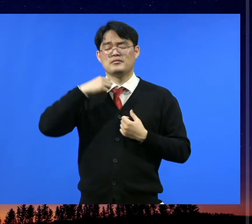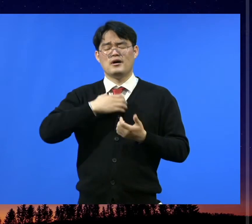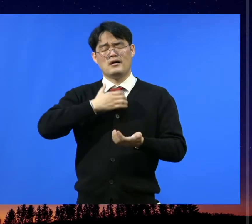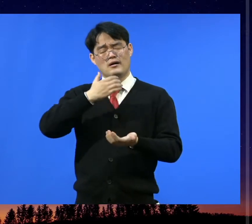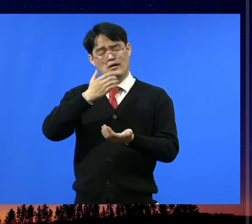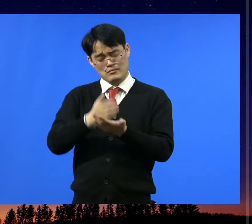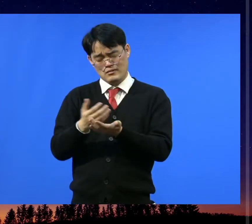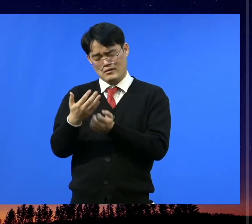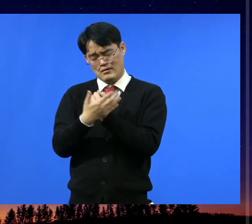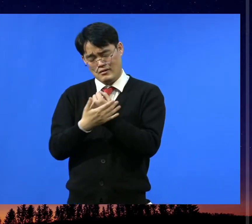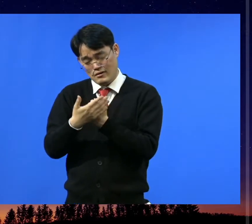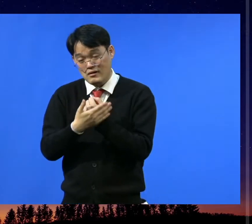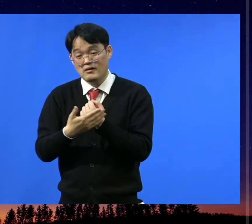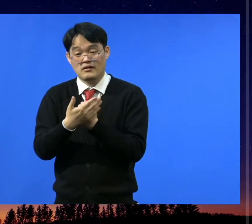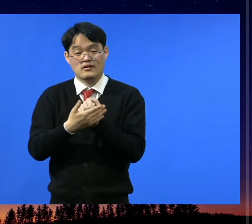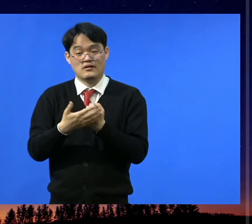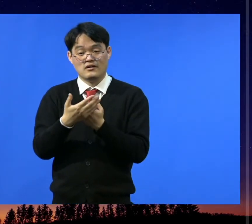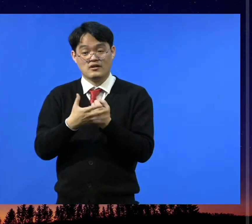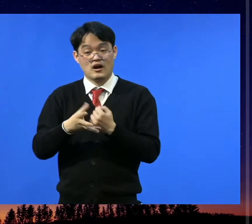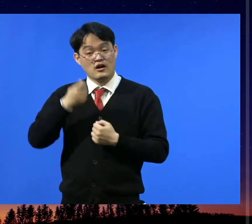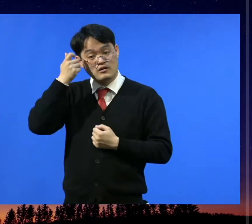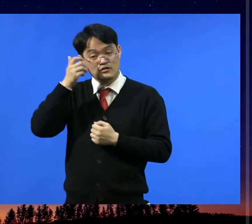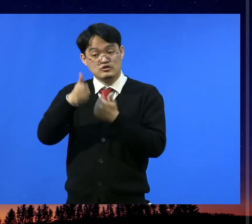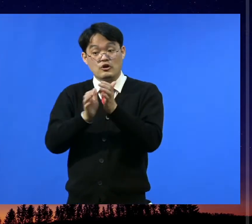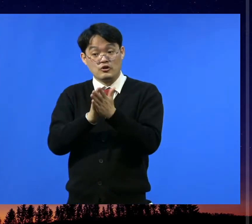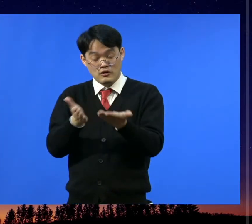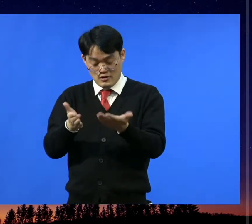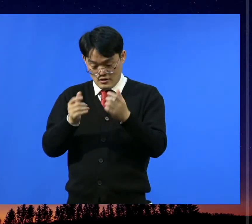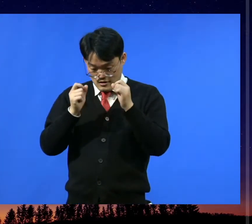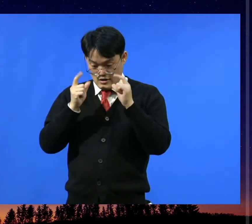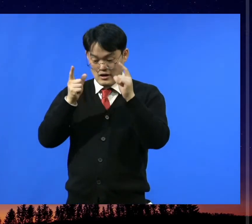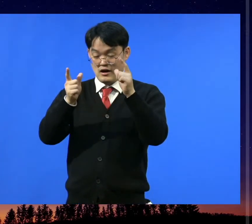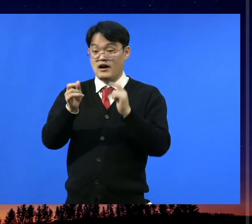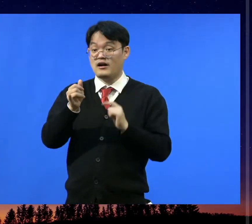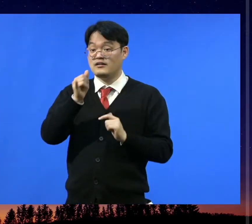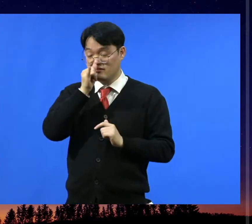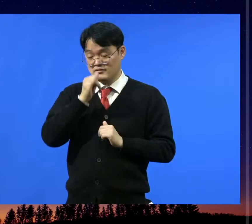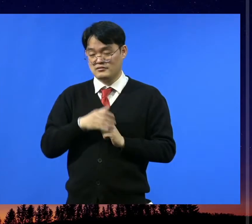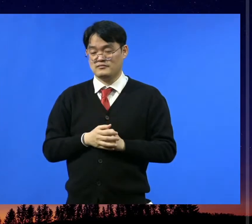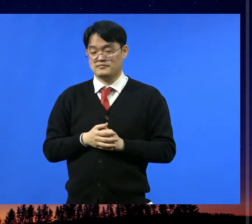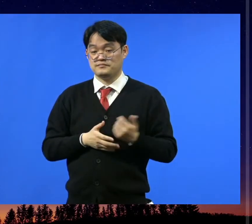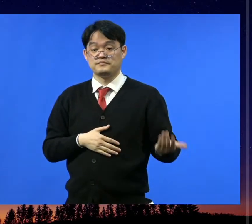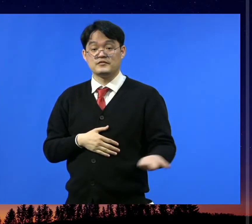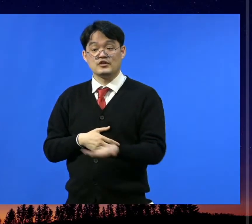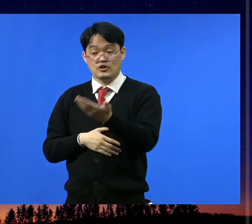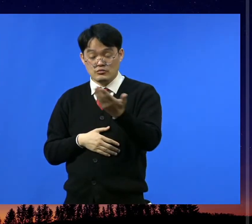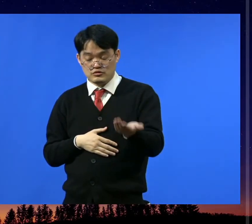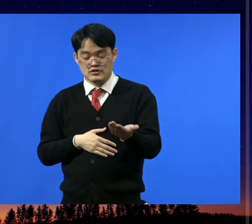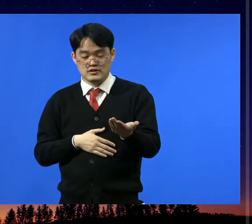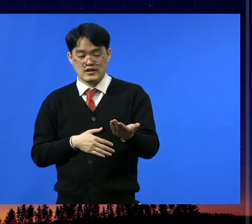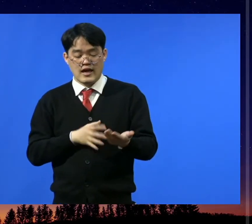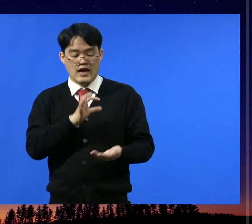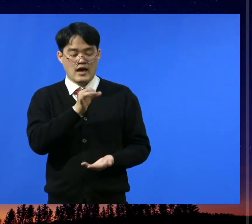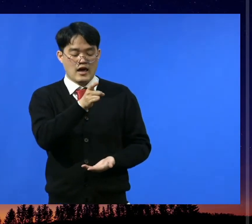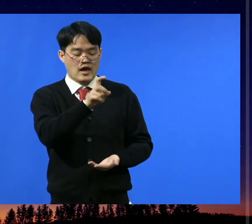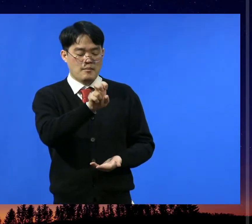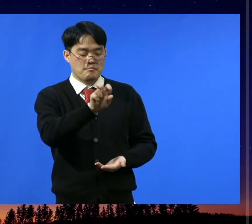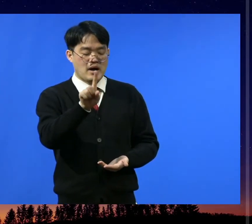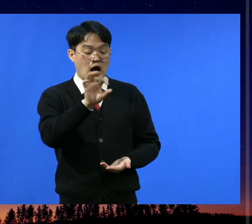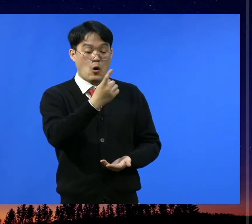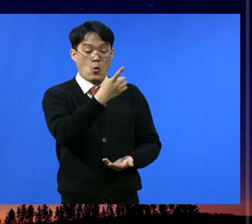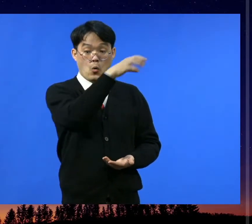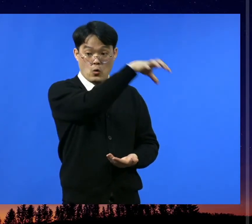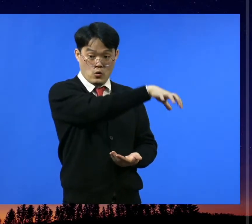있고 그런데 성경에 눈이 열린 거예요. 엠마오로 가던 두 제자도 여러분, 그 예수님이 이 성경을